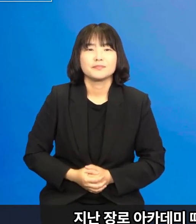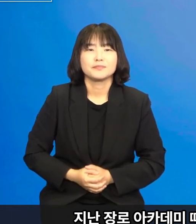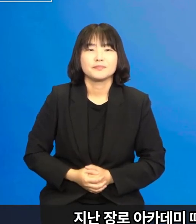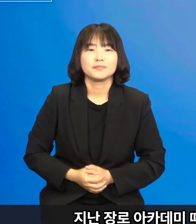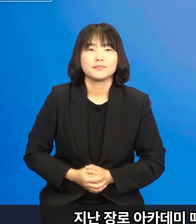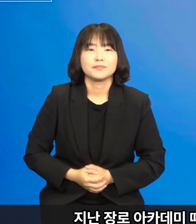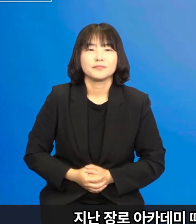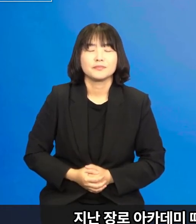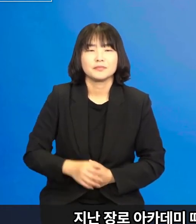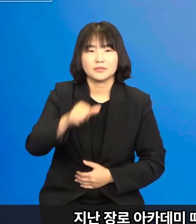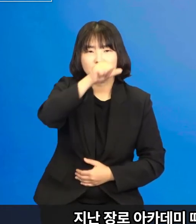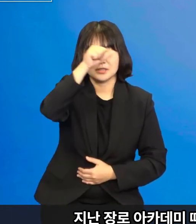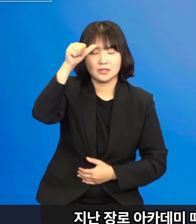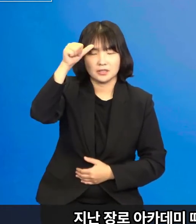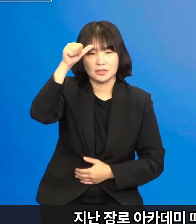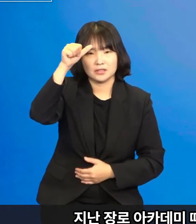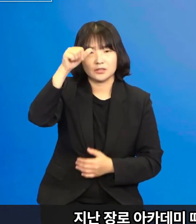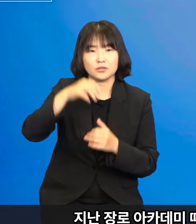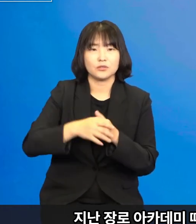지난 장로 아카데미 때